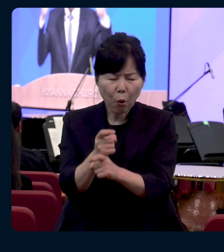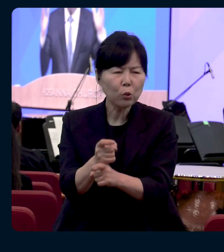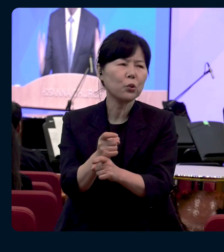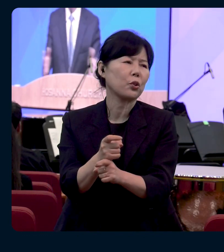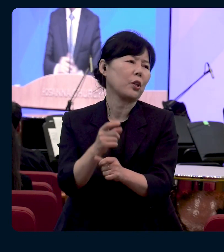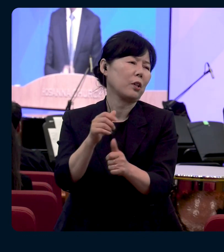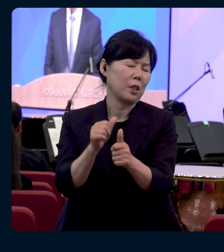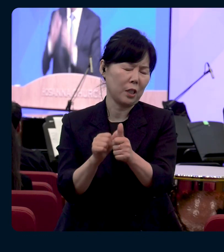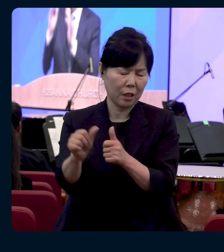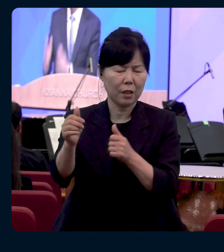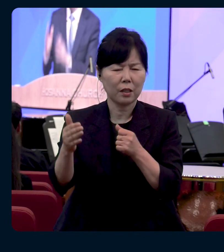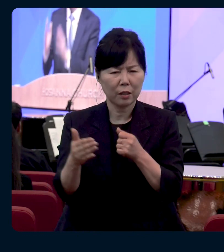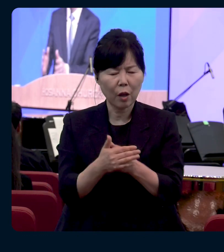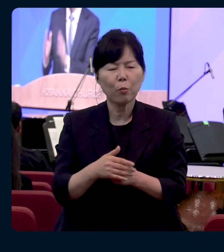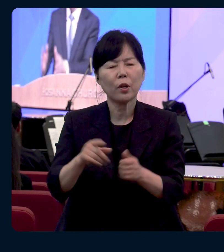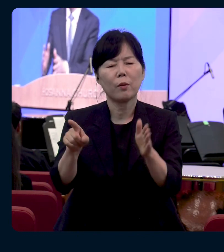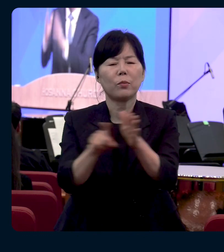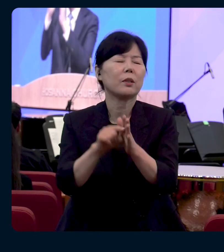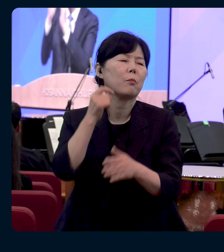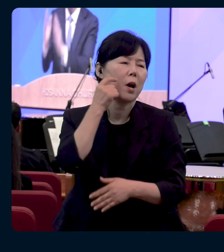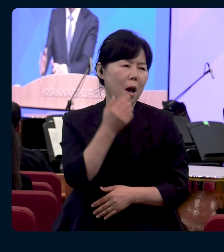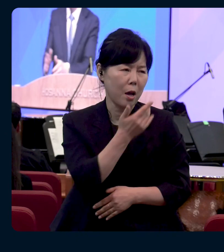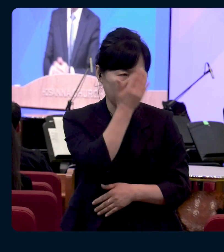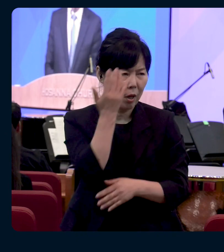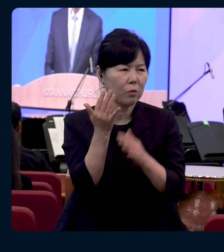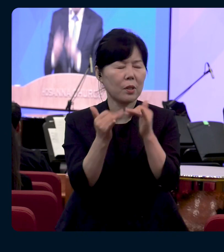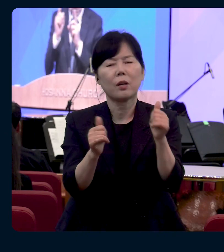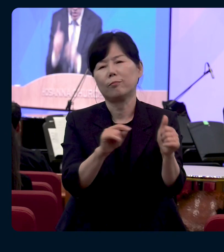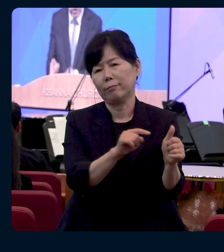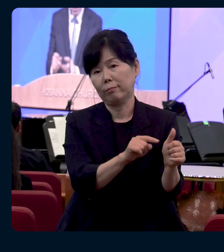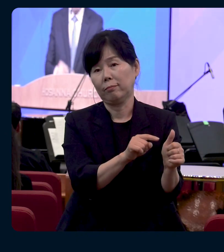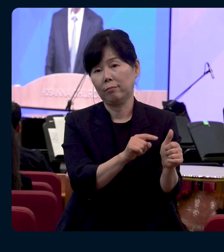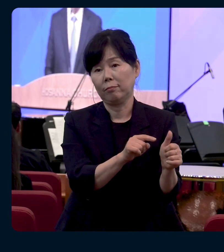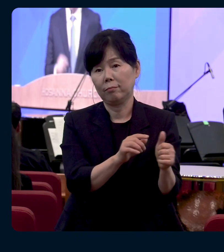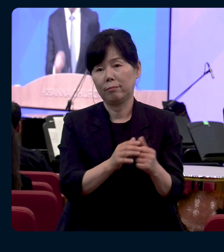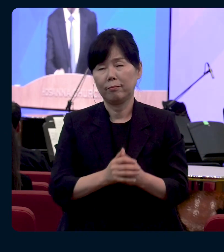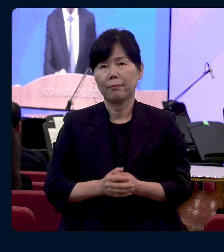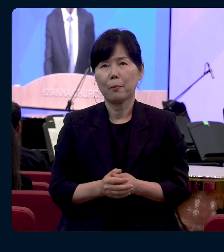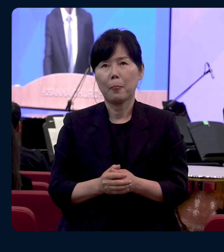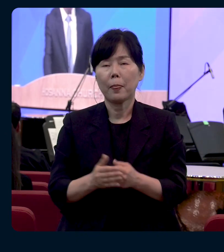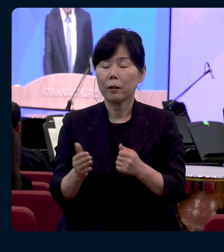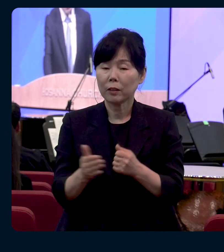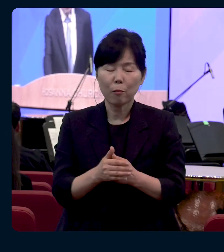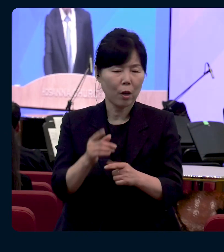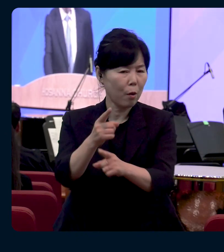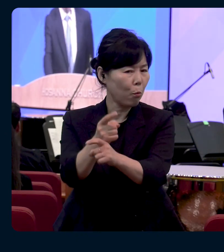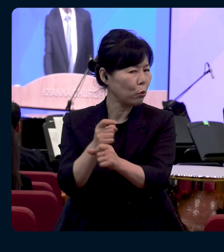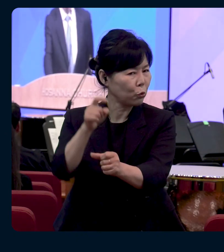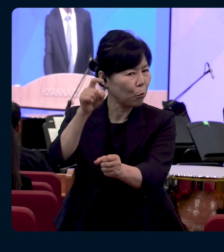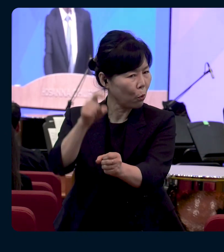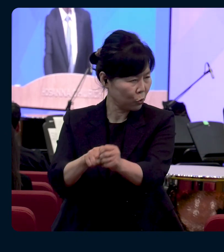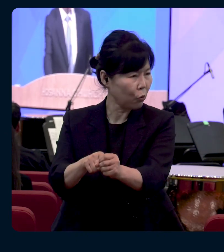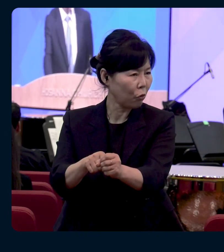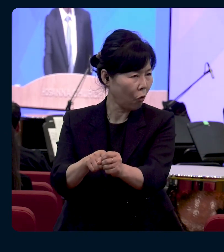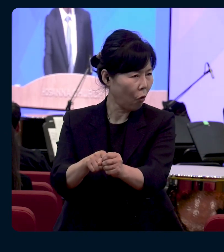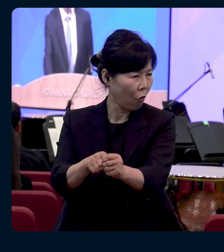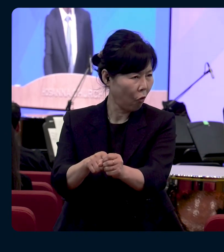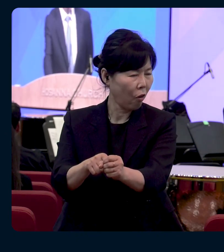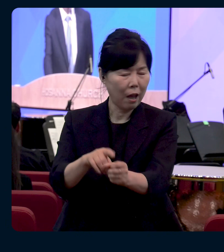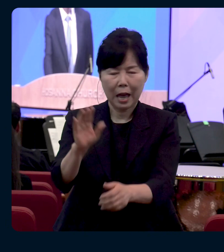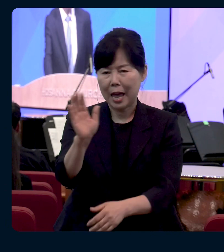유혹을 이겼기 때문에 그렇게 아름다운 하나님의 사람이 된 거예요. 그러니까 이건 절대로 복수하려고 이렇게 하는